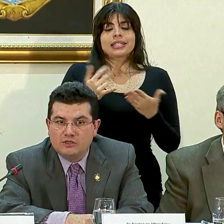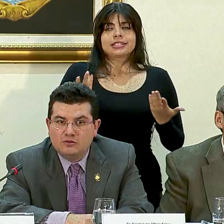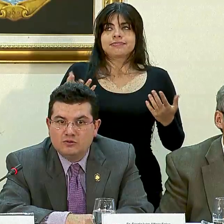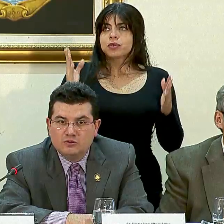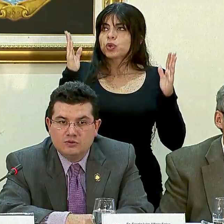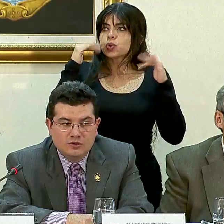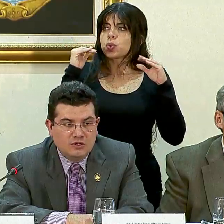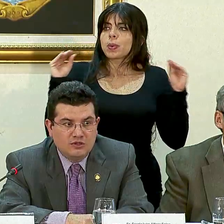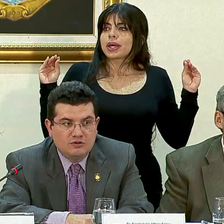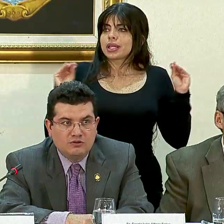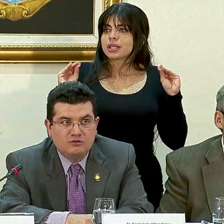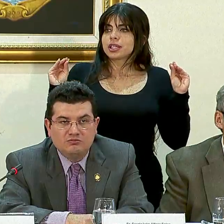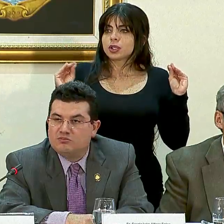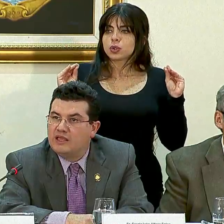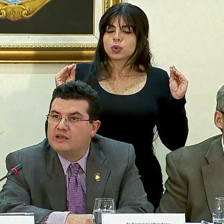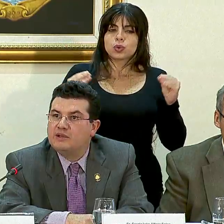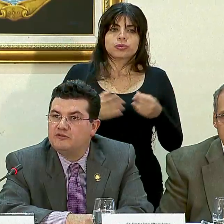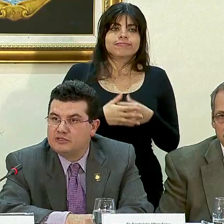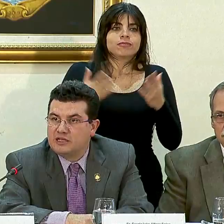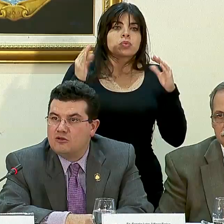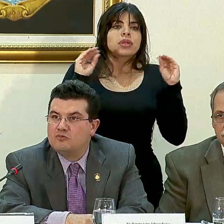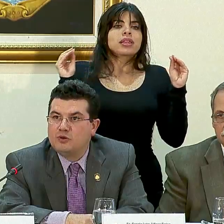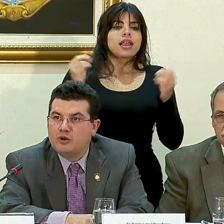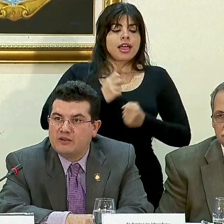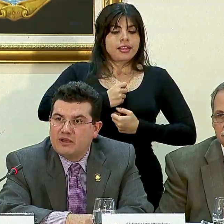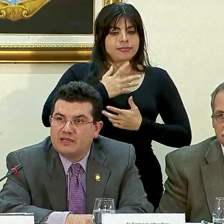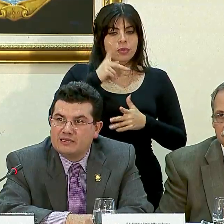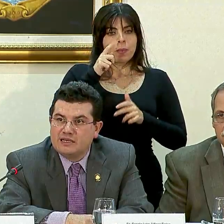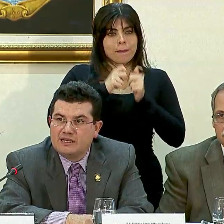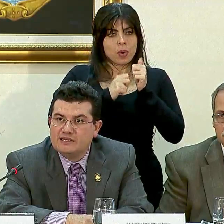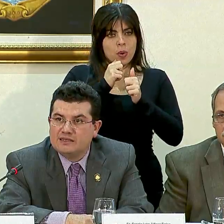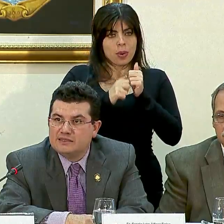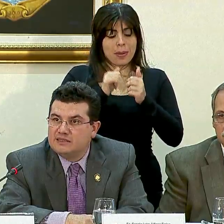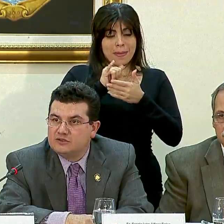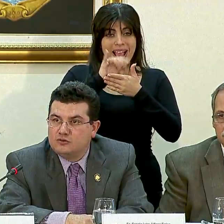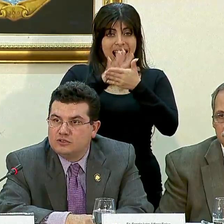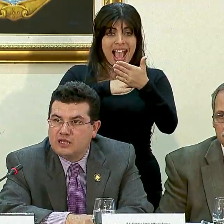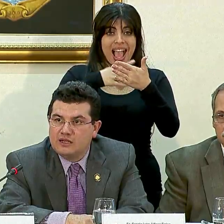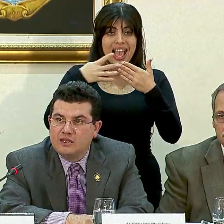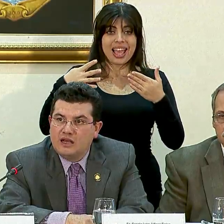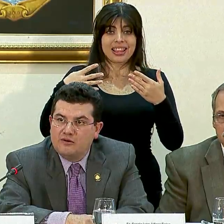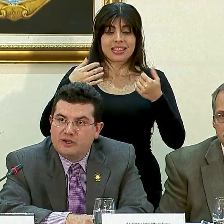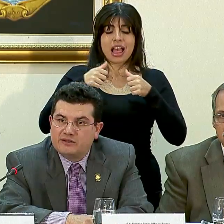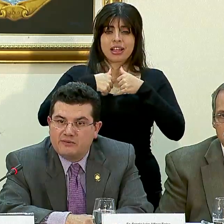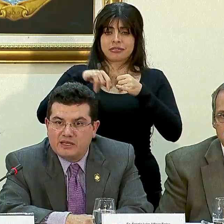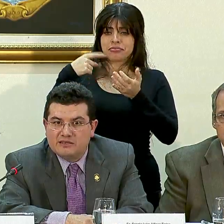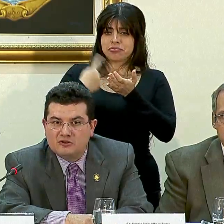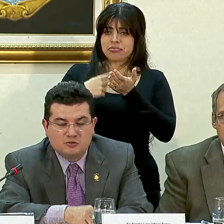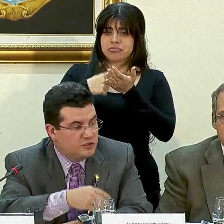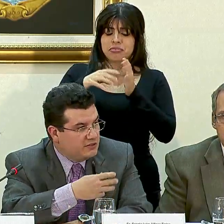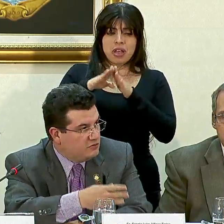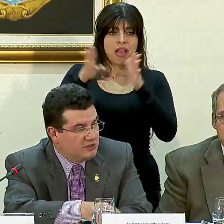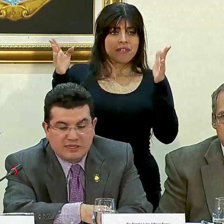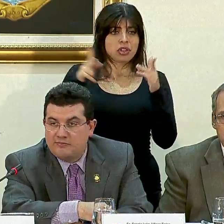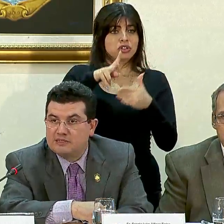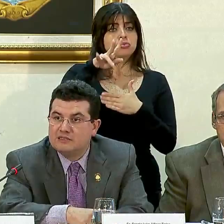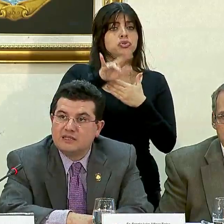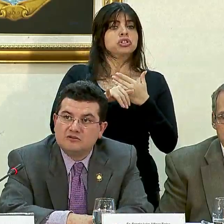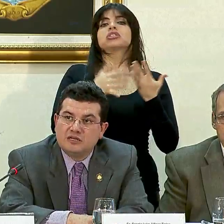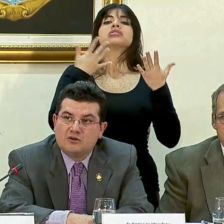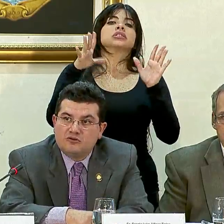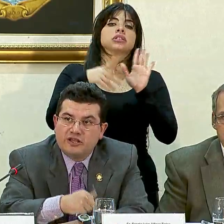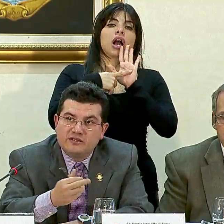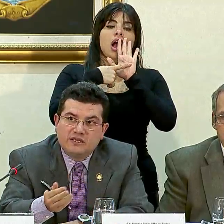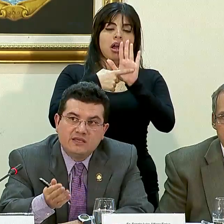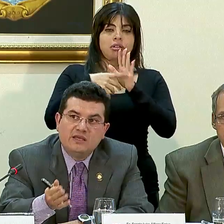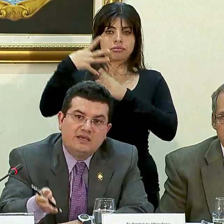no hay ningún, nadie ha manifestado un problema en que esa agenda se discuta abiertamente. Los proyectos están